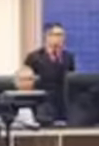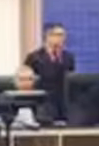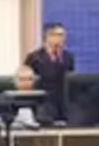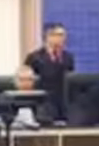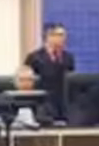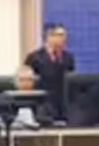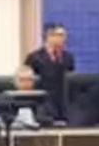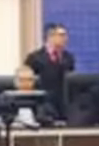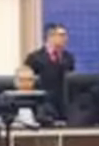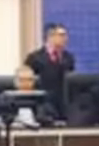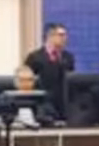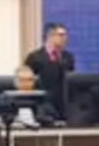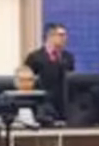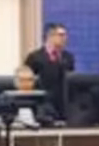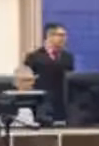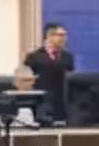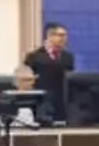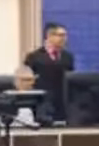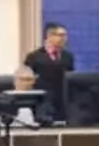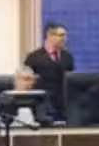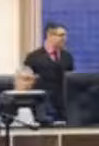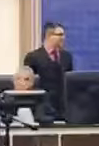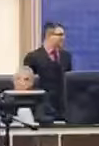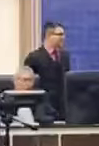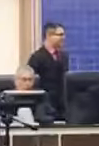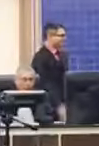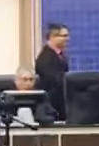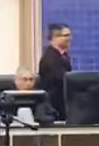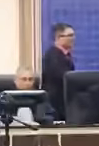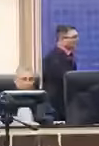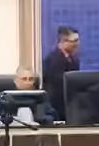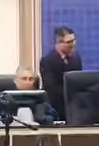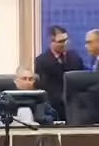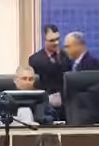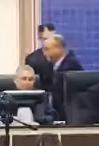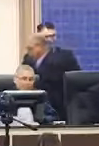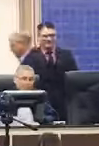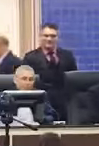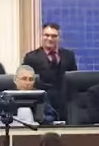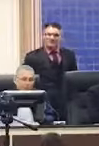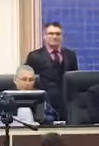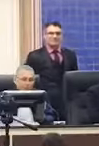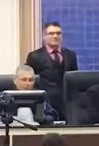0209/2020, autoria Adriano Ramos. Requerimento protocolado sobre o número